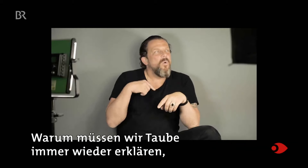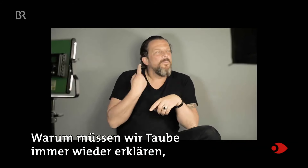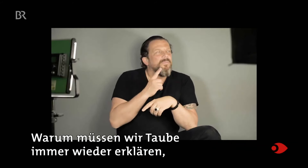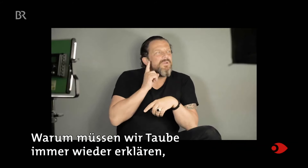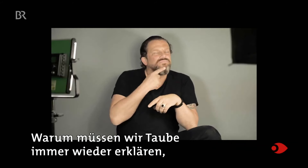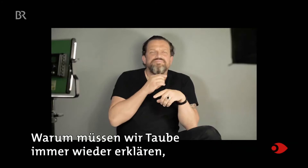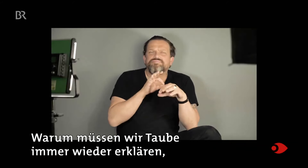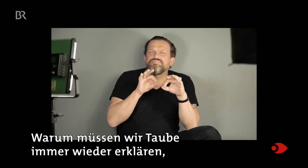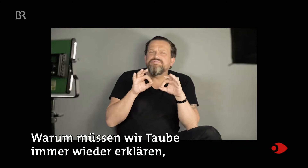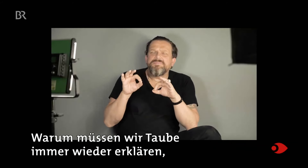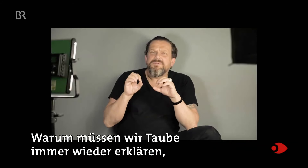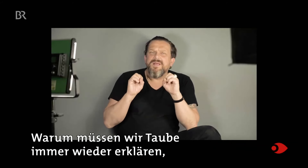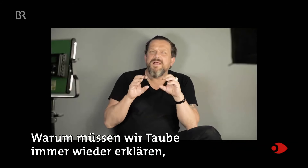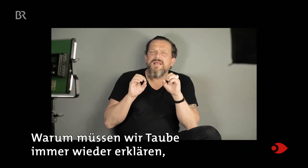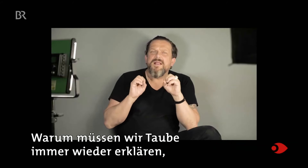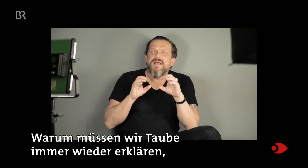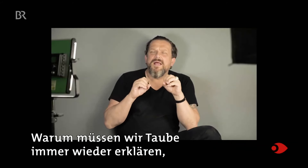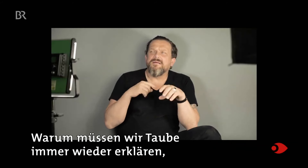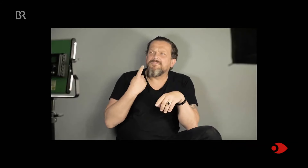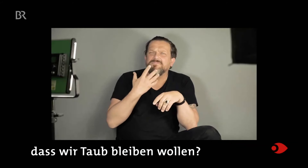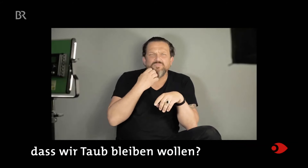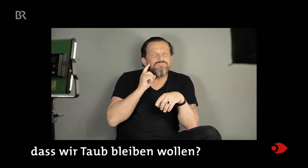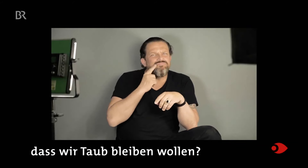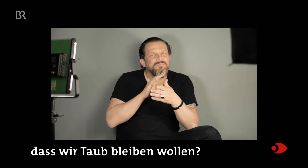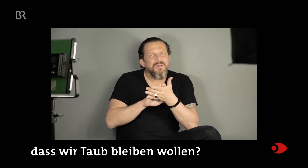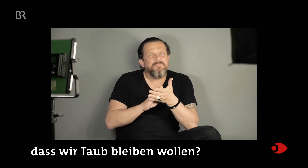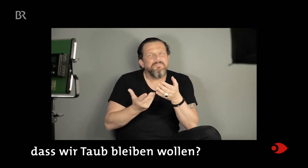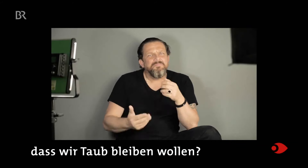Warum müssen wir Taube immer wieder erklären, dass wir taub bleiben wollen?